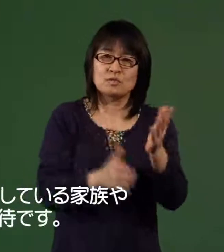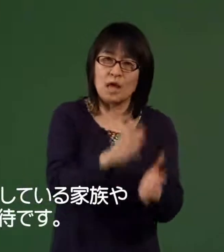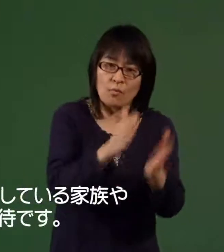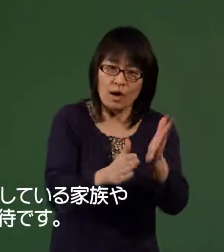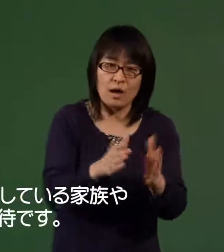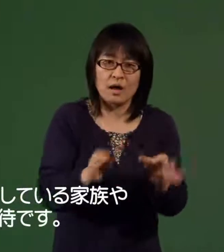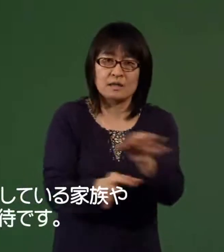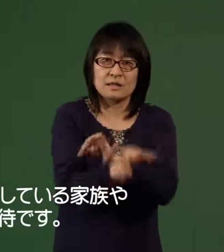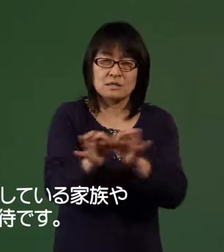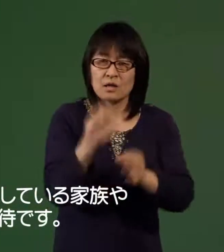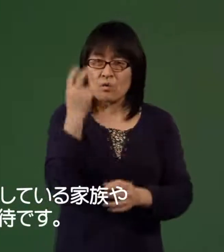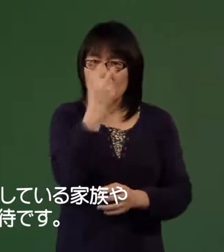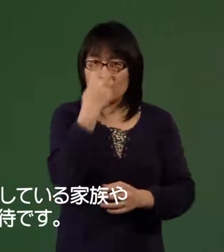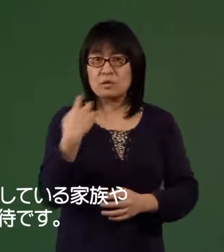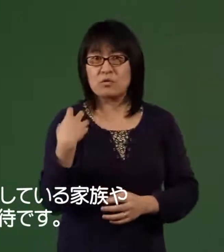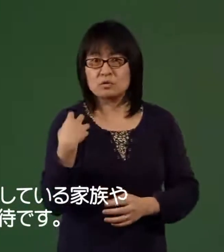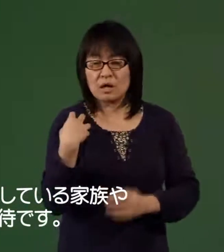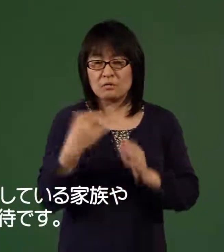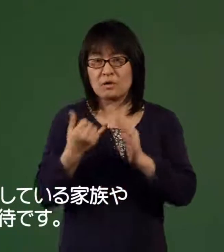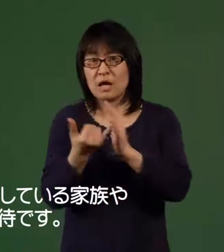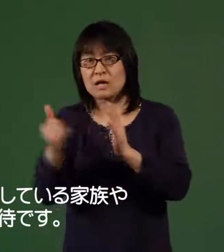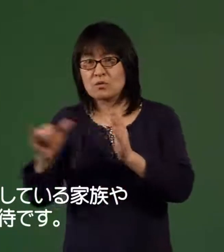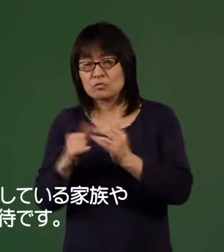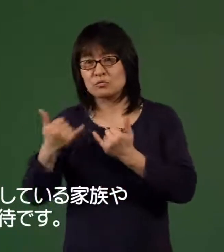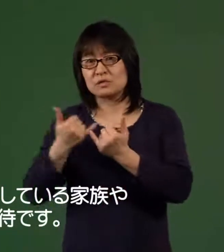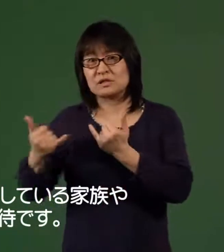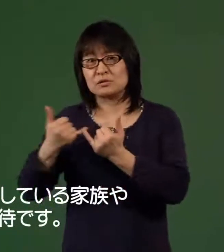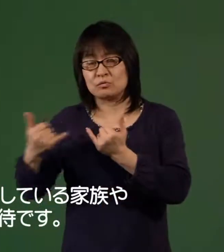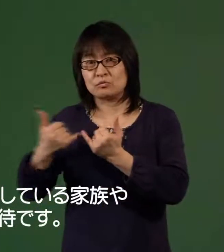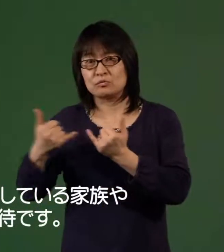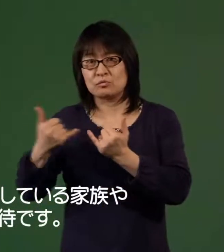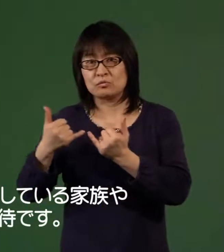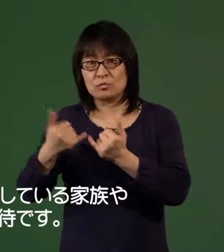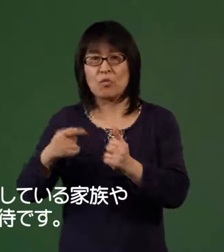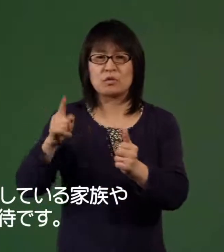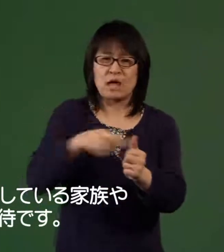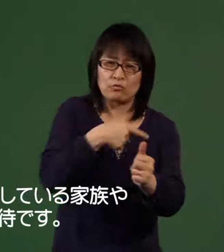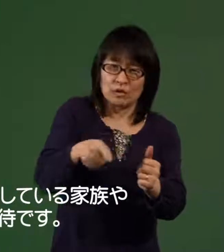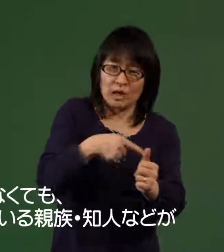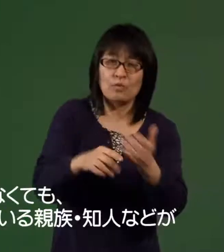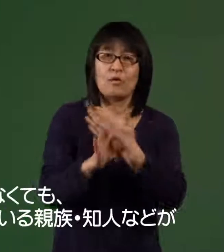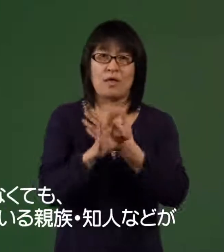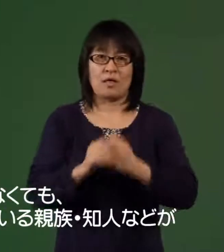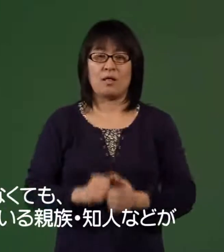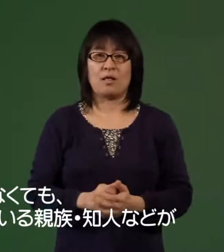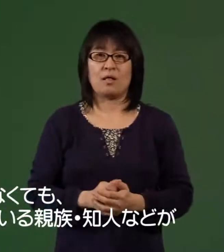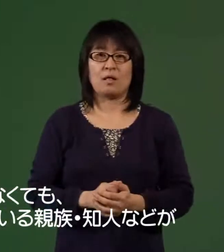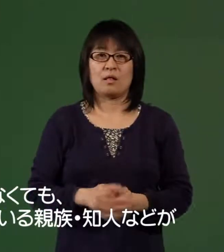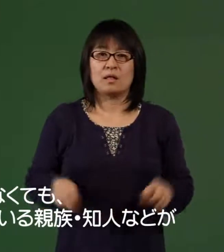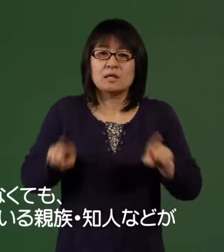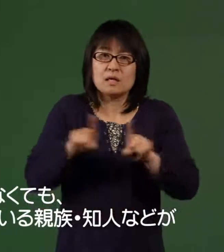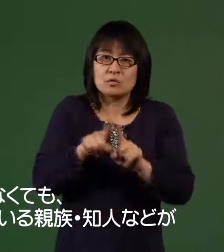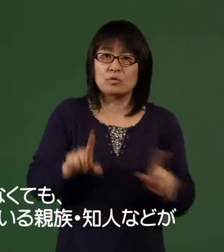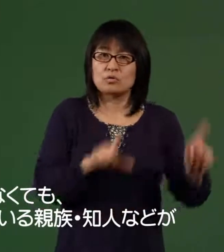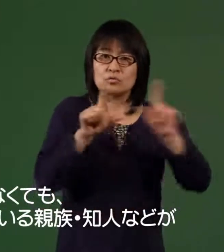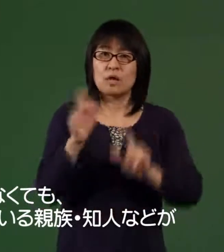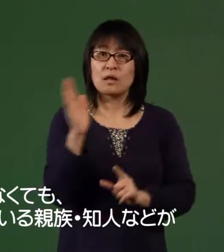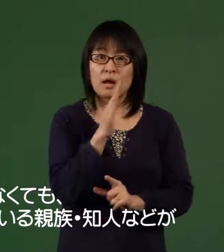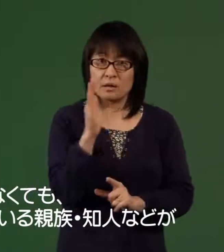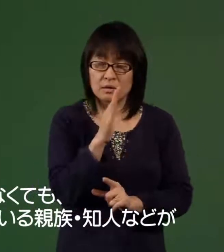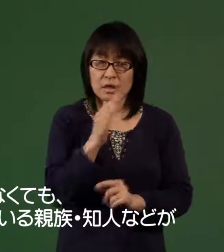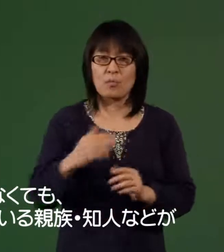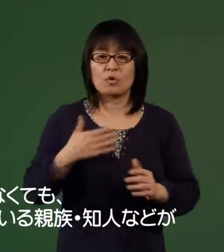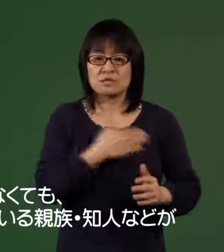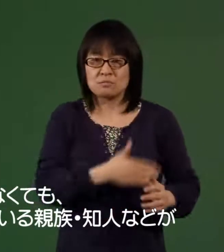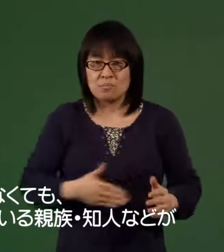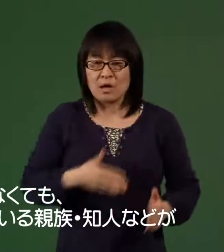の管理などをしている家族や親族などによる虐待ですなお同居していなくても身辺